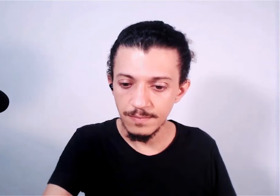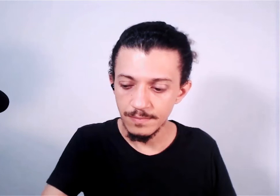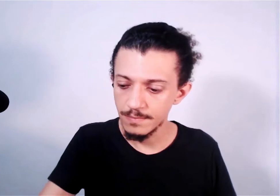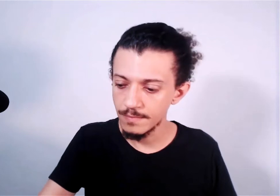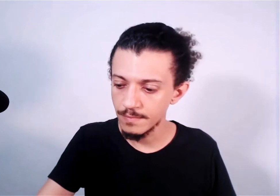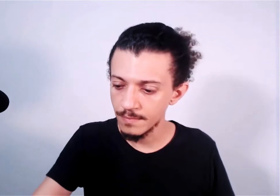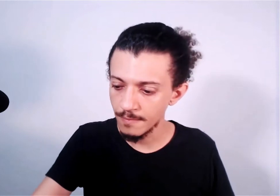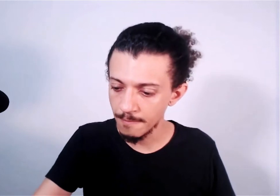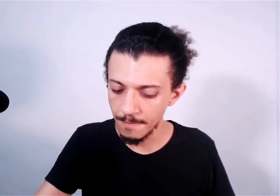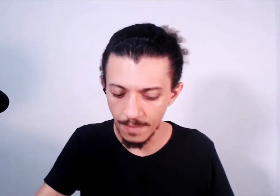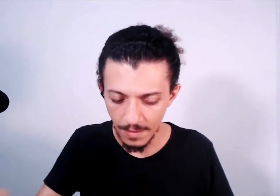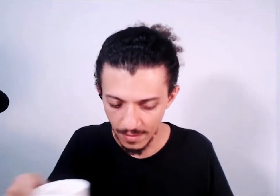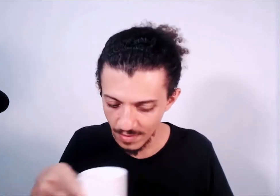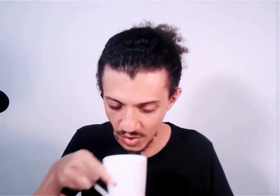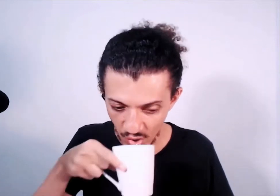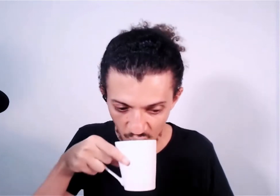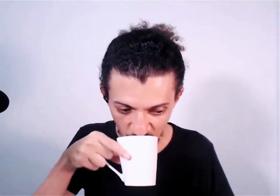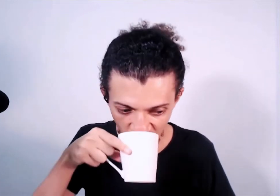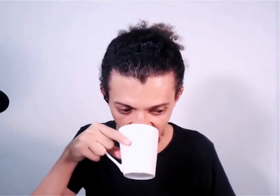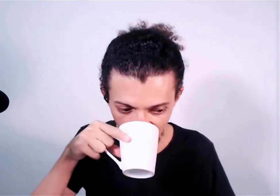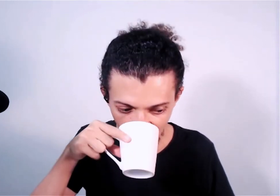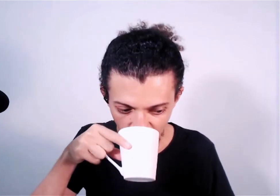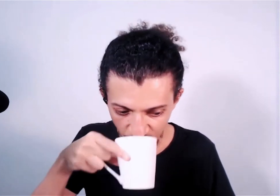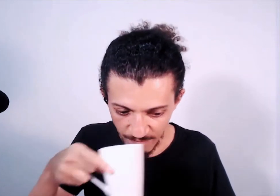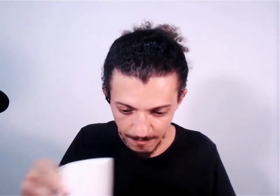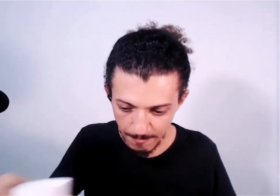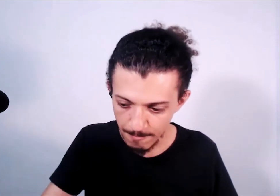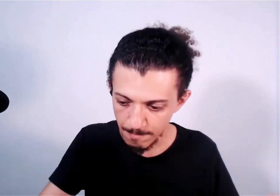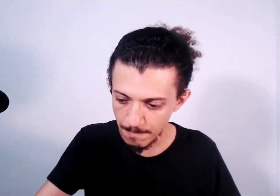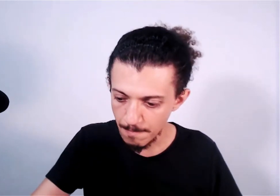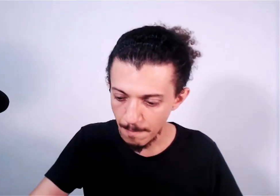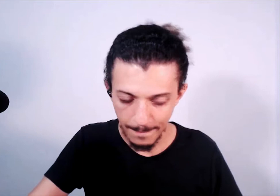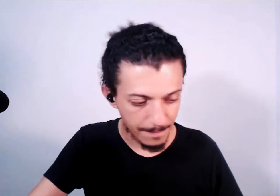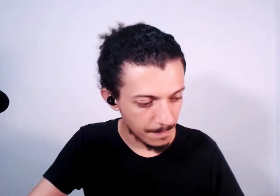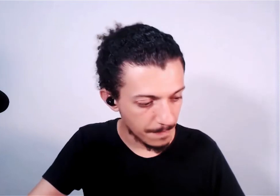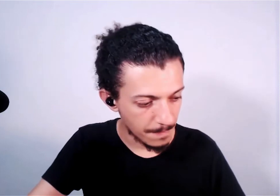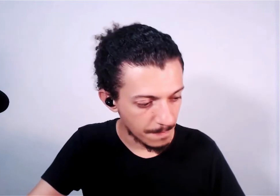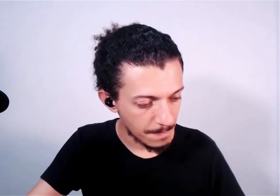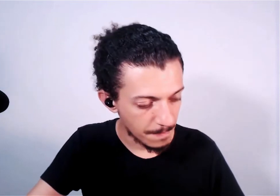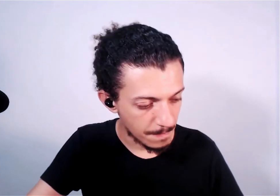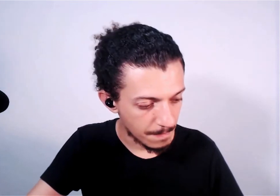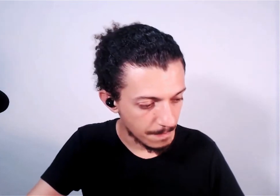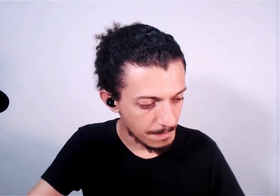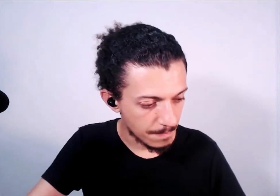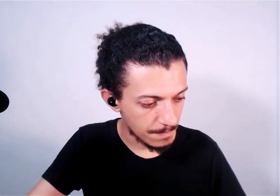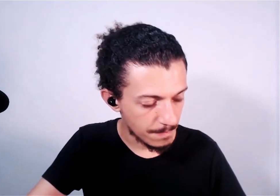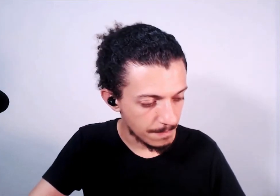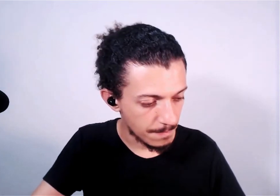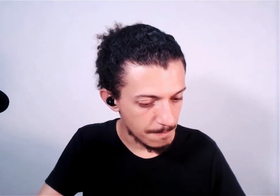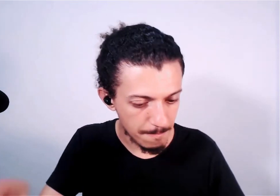Uma pergunta aqui de alguém que já é nossa leitora, a Leiliane. Ela já leu o livro Escrita de Sinais Sem